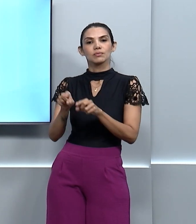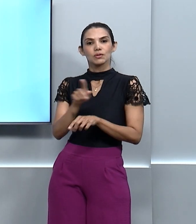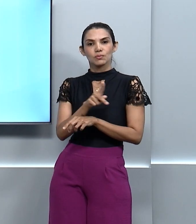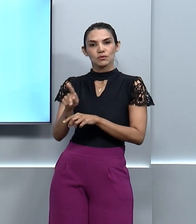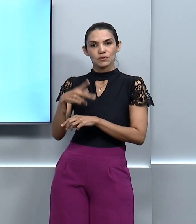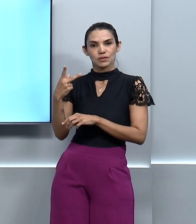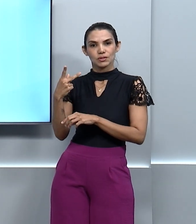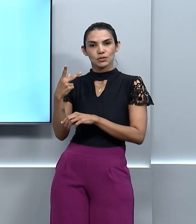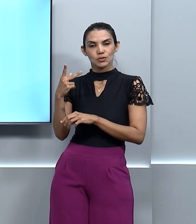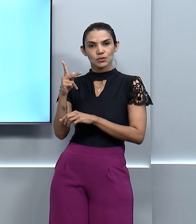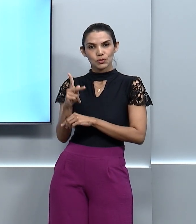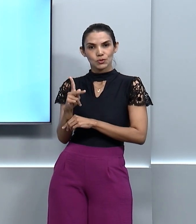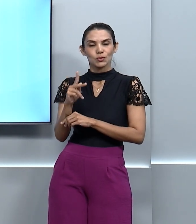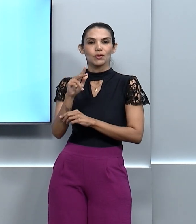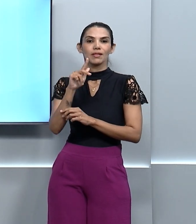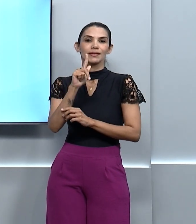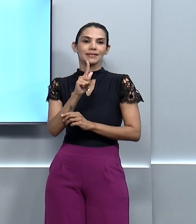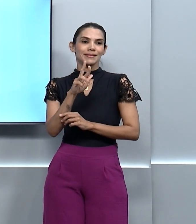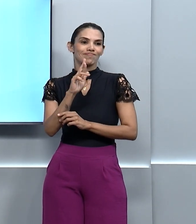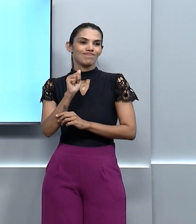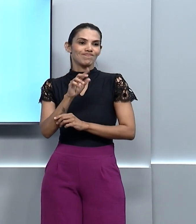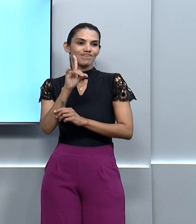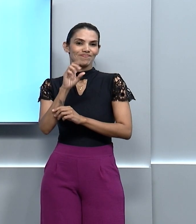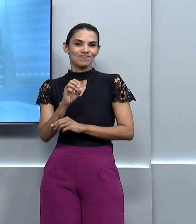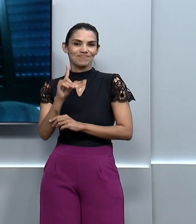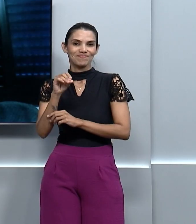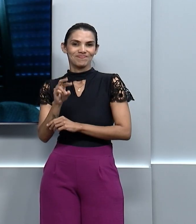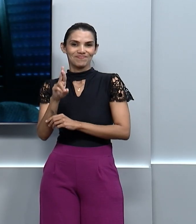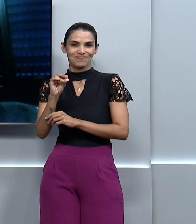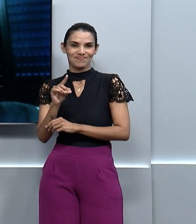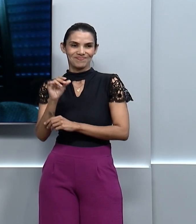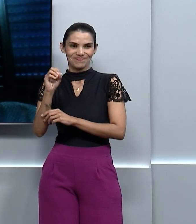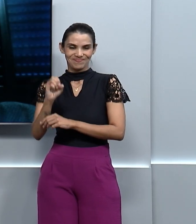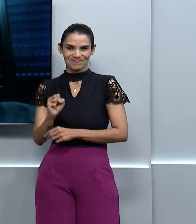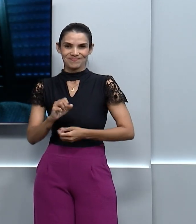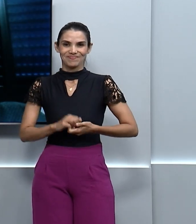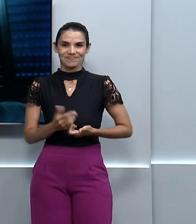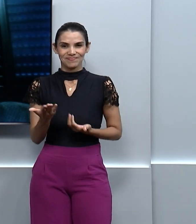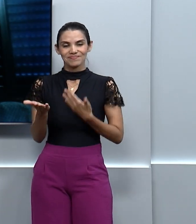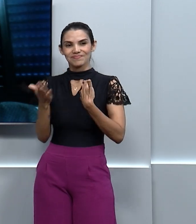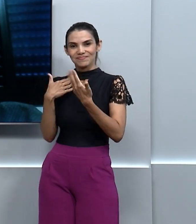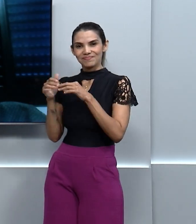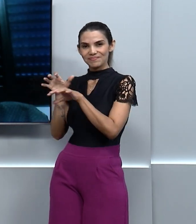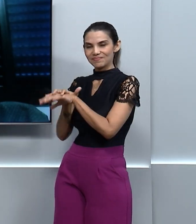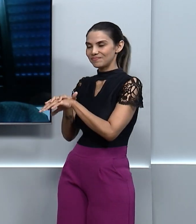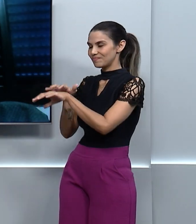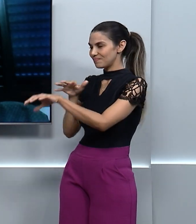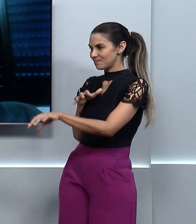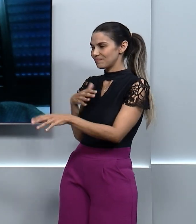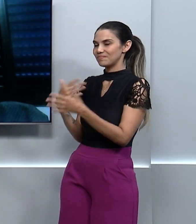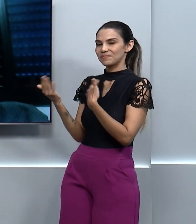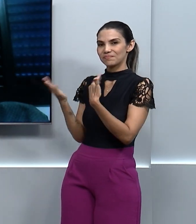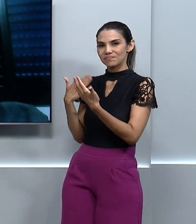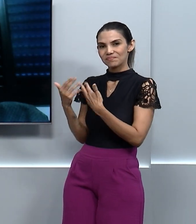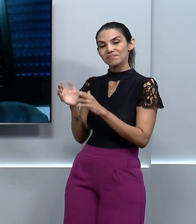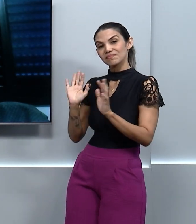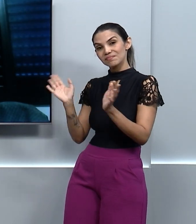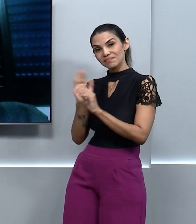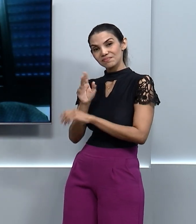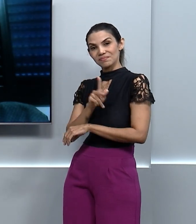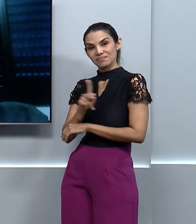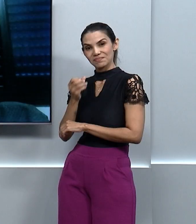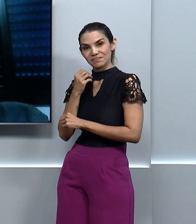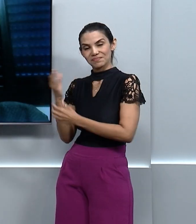Universidade Federal da Grande Dourados. Ele vai aparecer de forma remota aqui na nossa tela para conversar com a gente. Olá, professor, seja